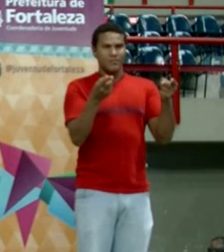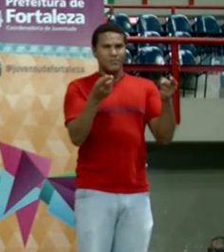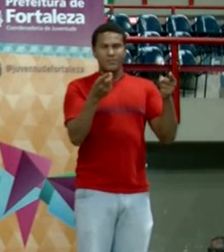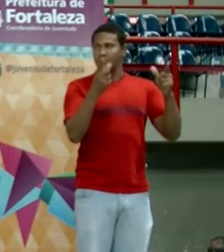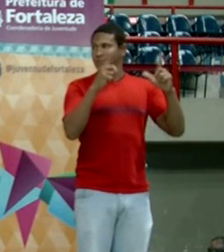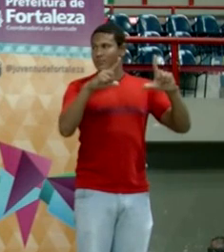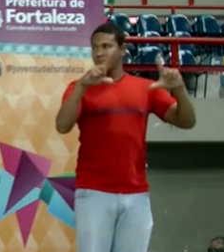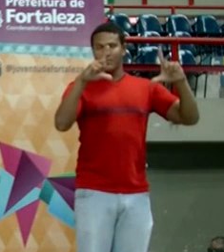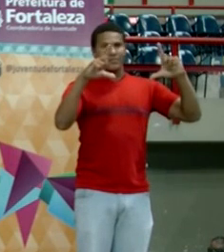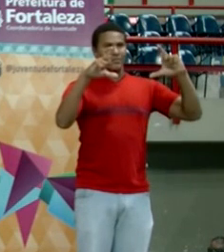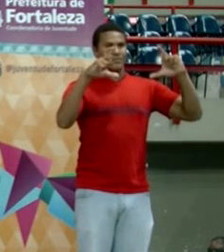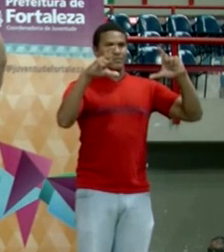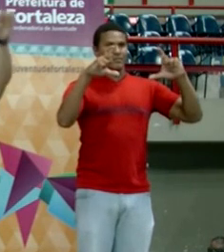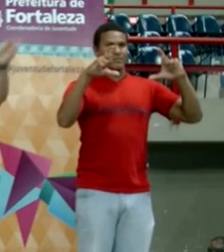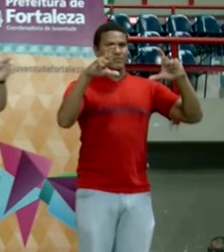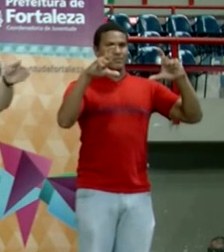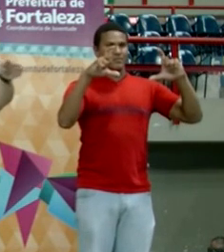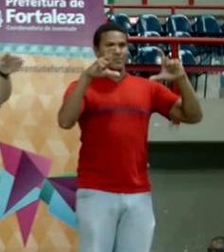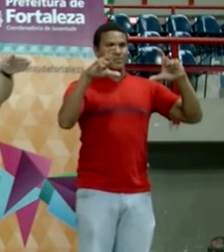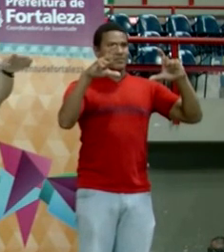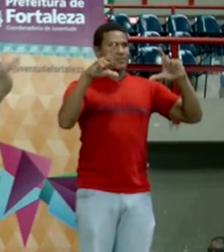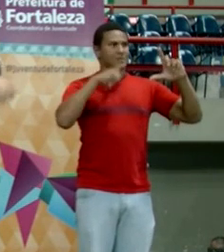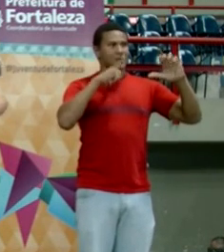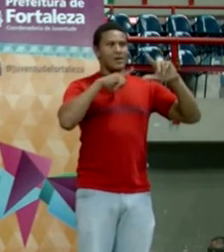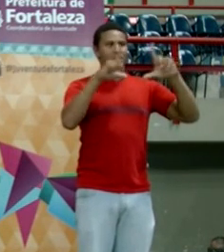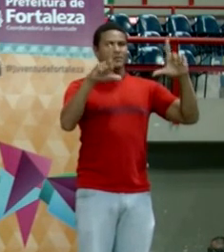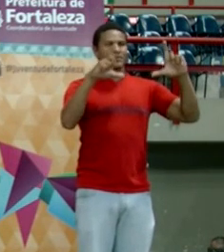Chave. Porque o chave tem duas, né?